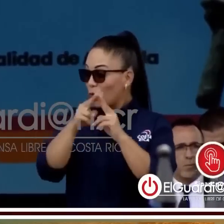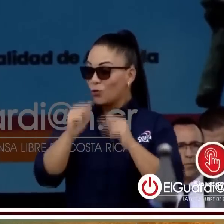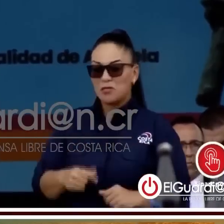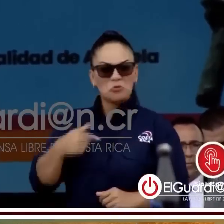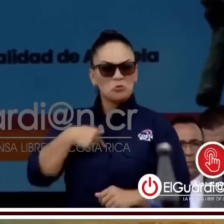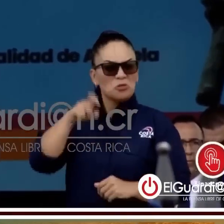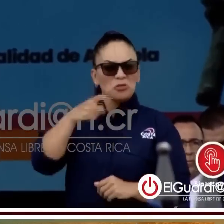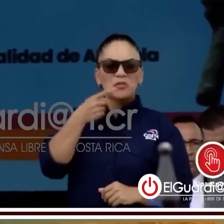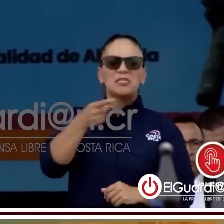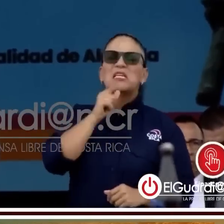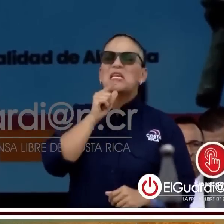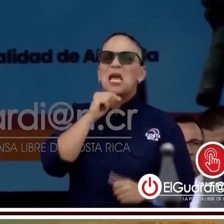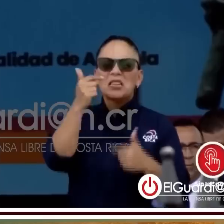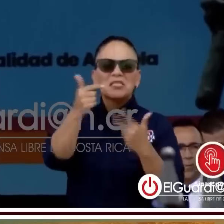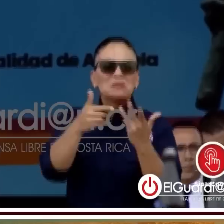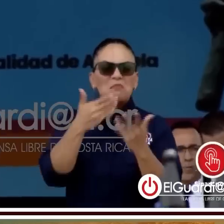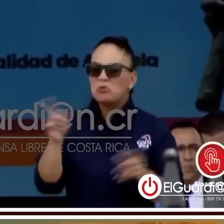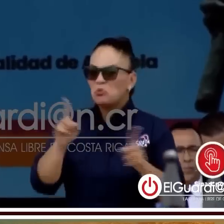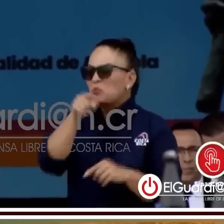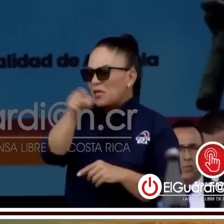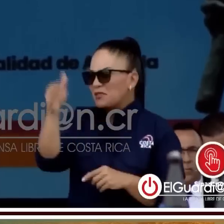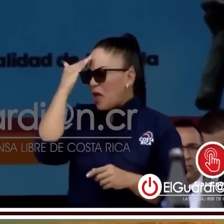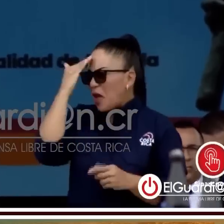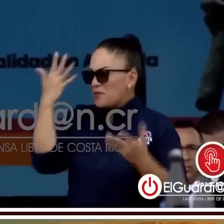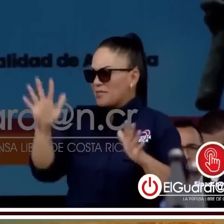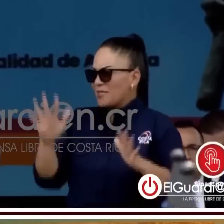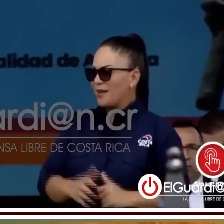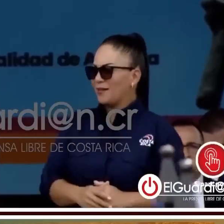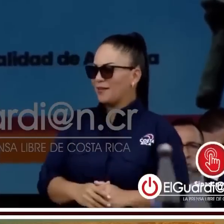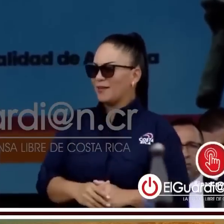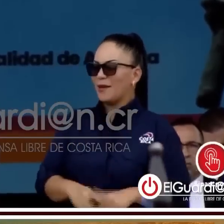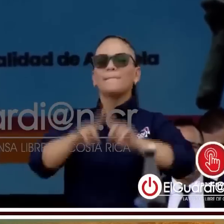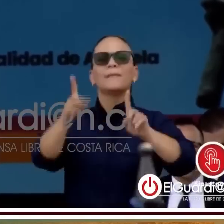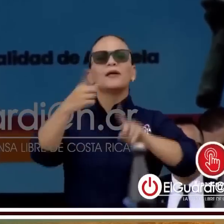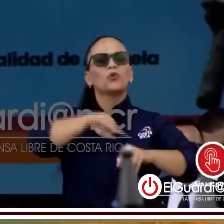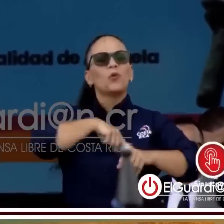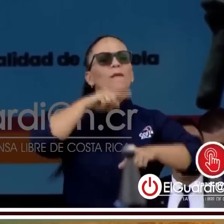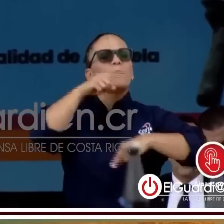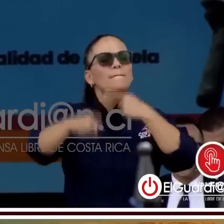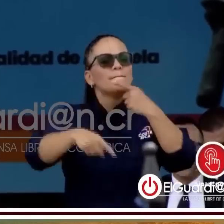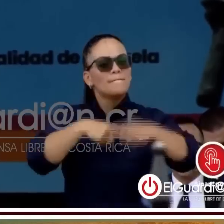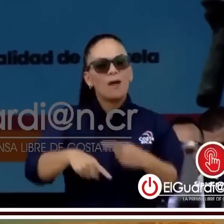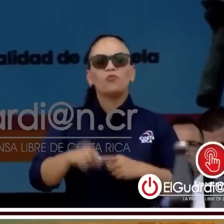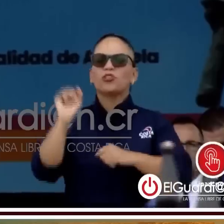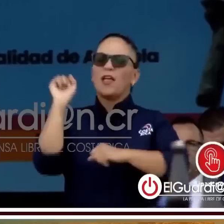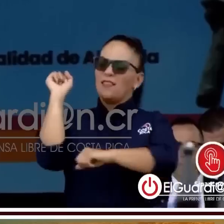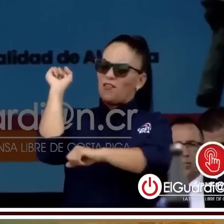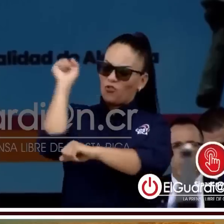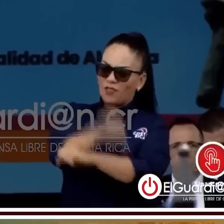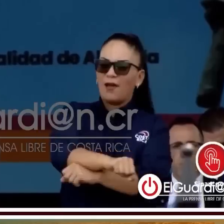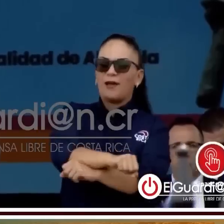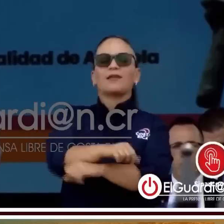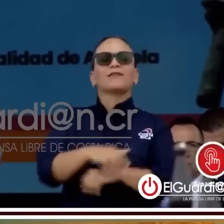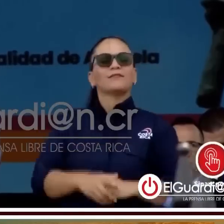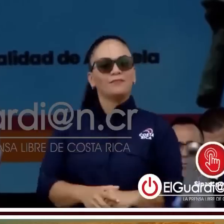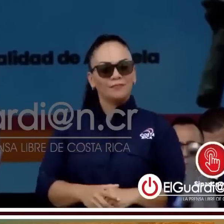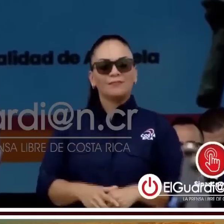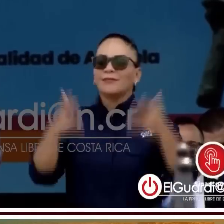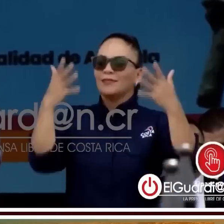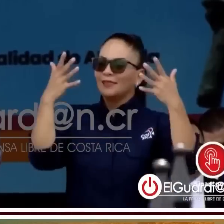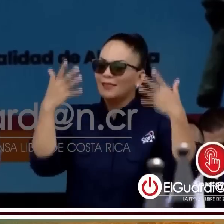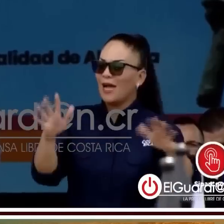que decirles quiénes son, pero los vamos a derrotar. Ya